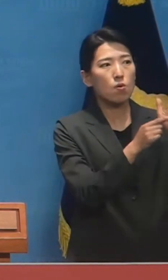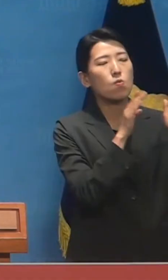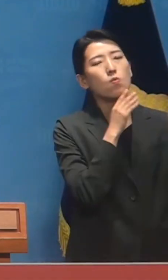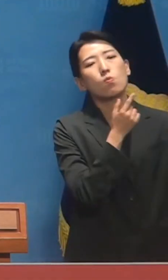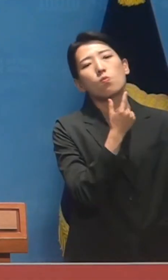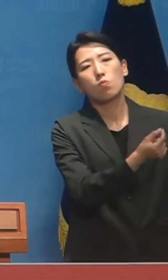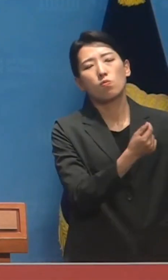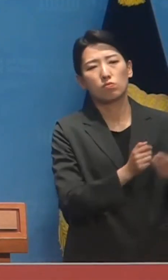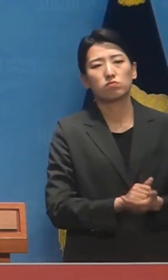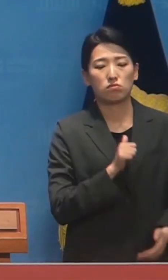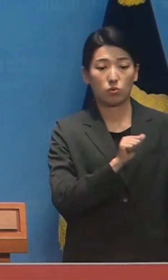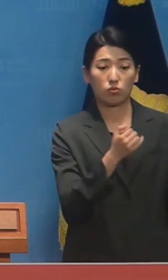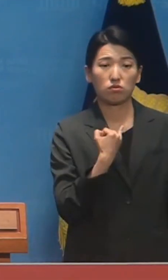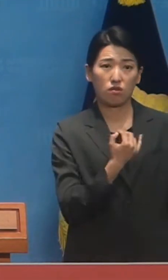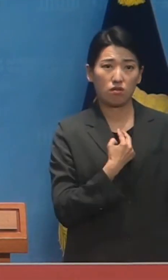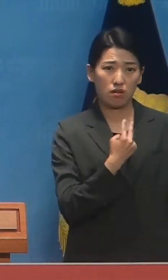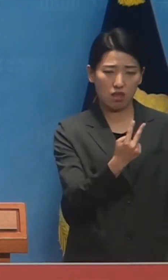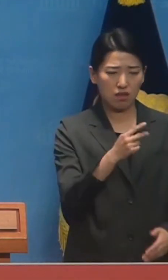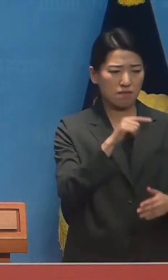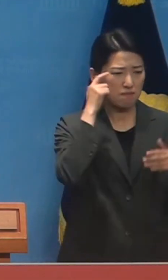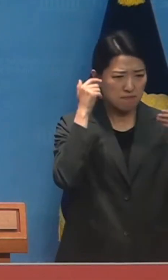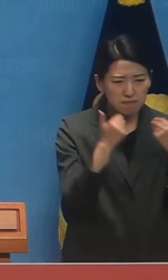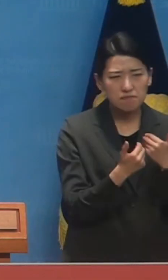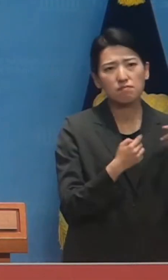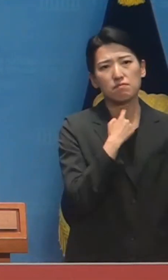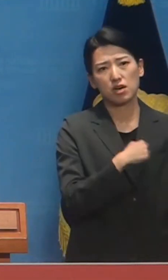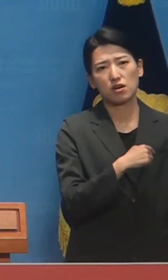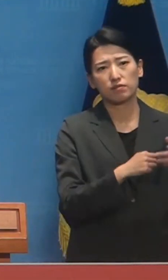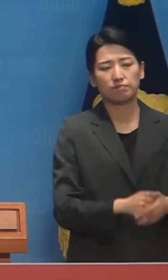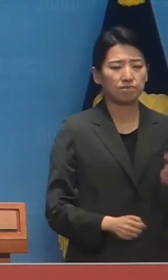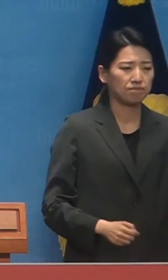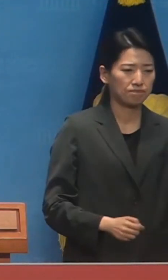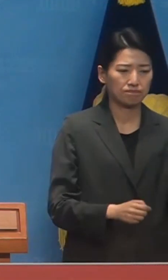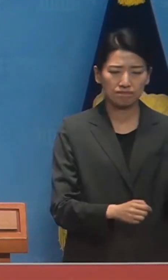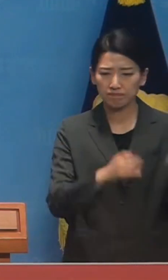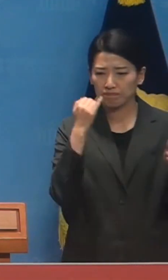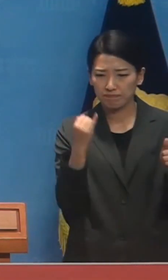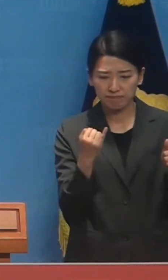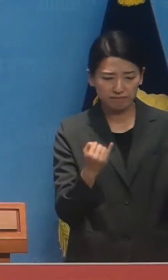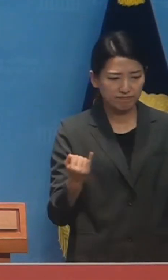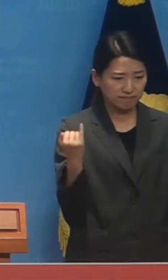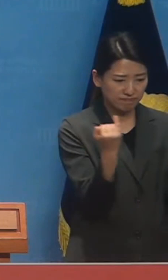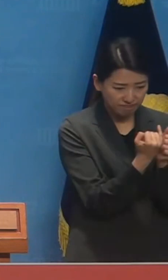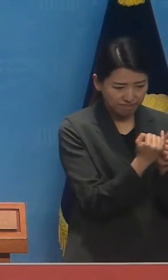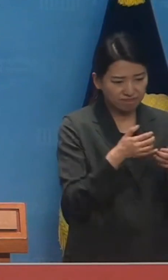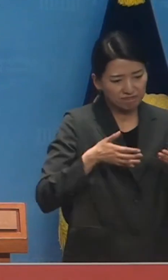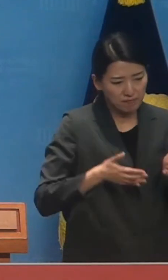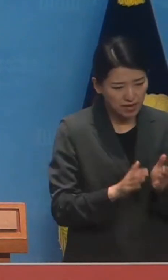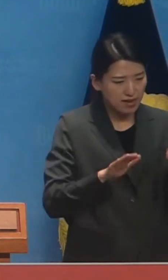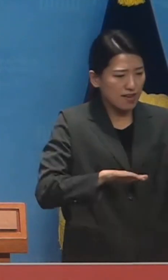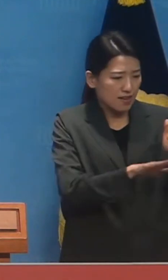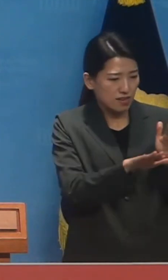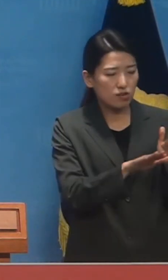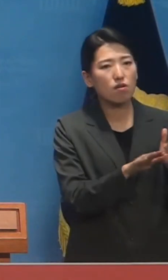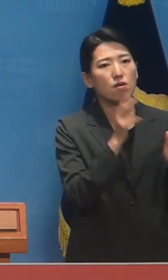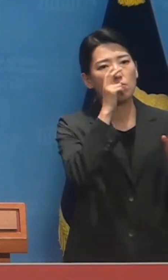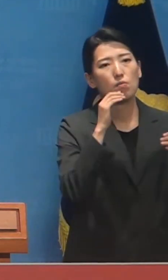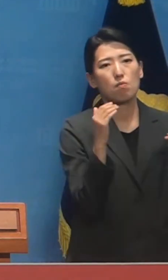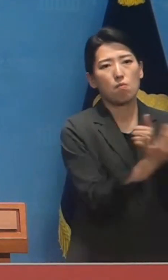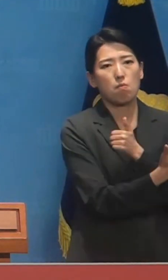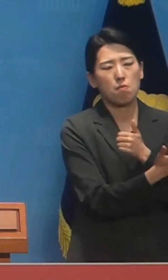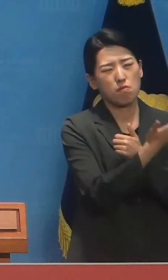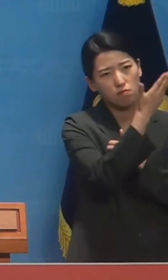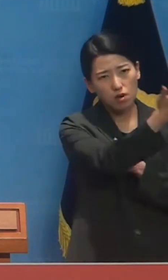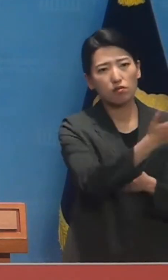있습니다. 동성애 학벌을 반대하며 그리고 한 남자와 한 여자의 이루어지는 가정에 대한 적극적인 지지를 하는 사람입니다.